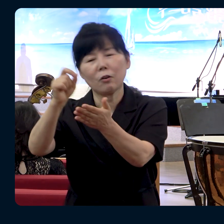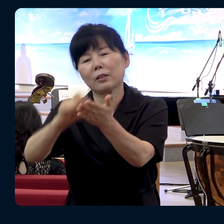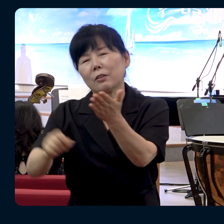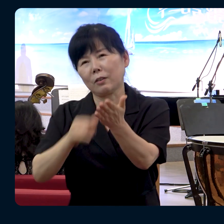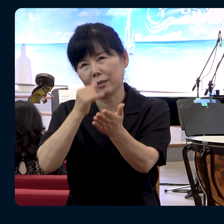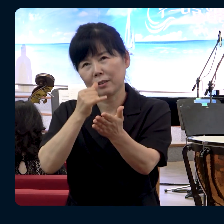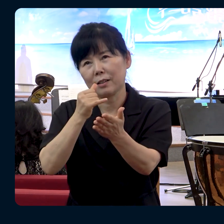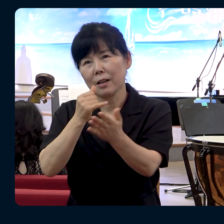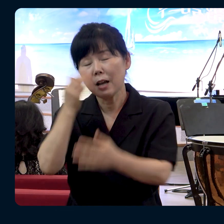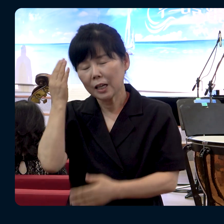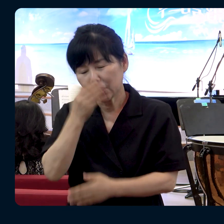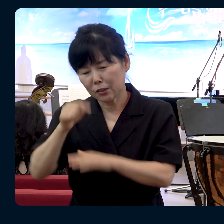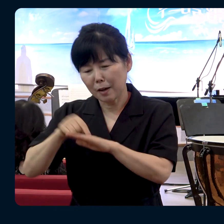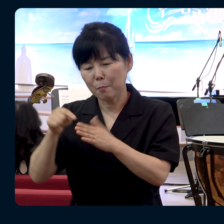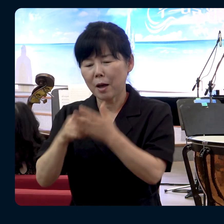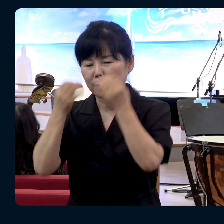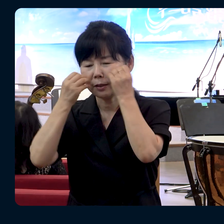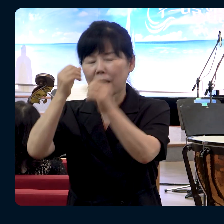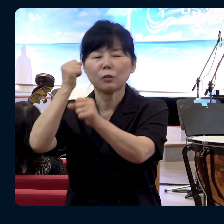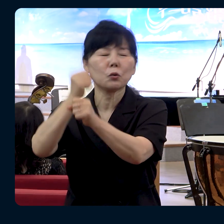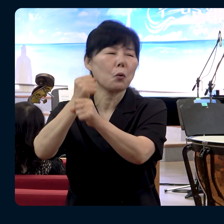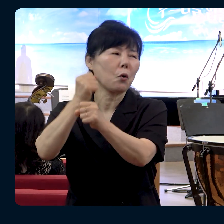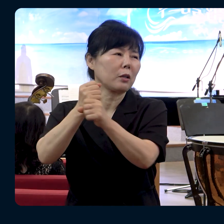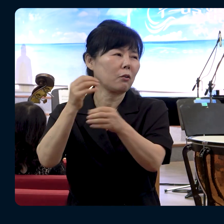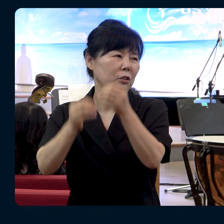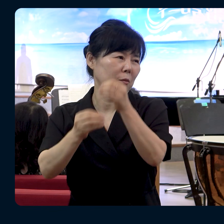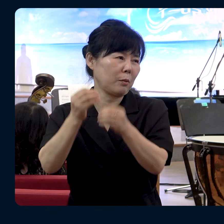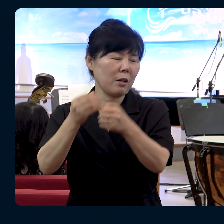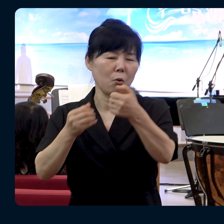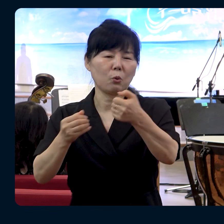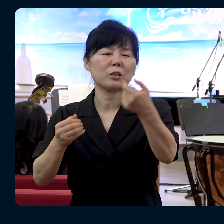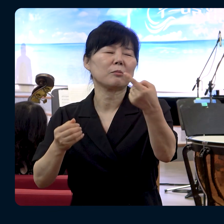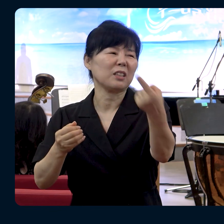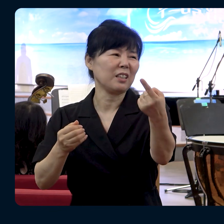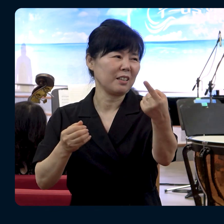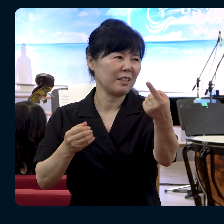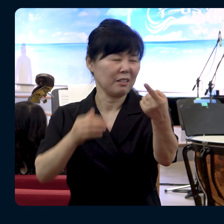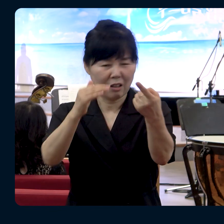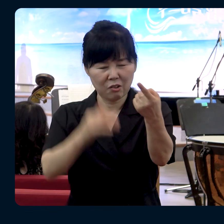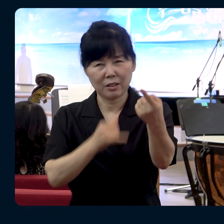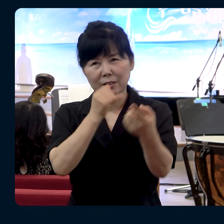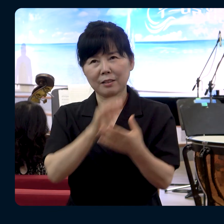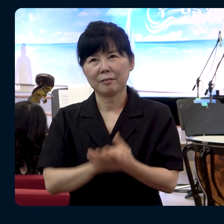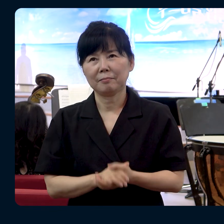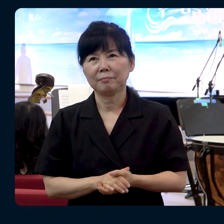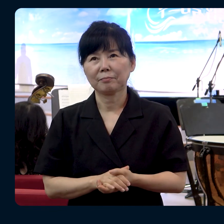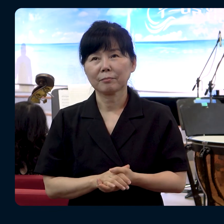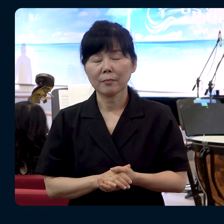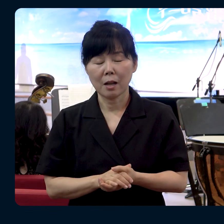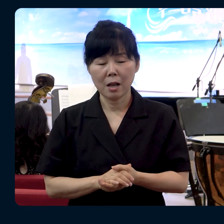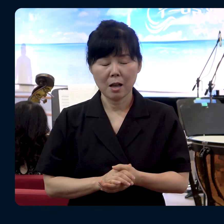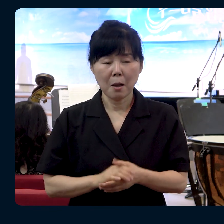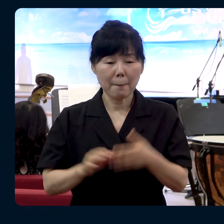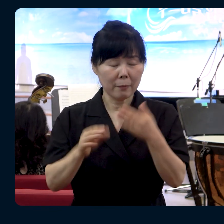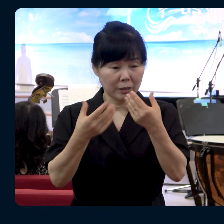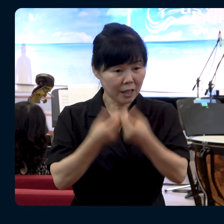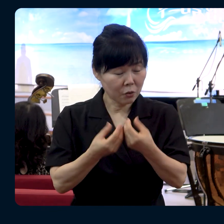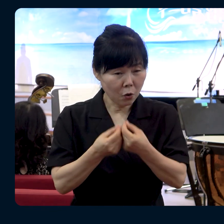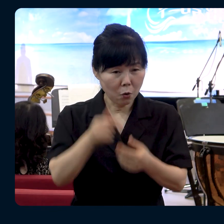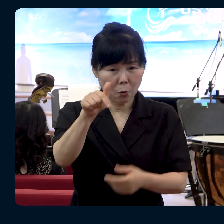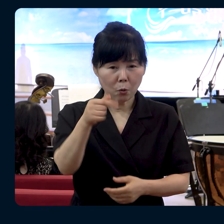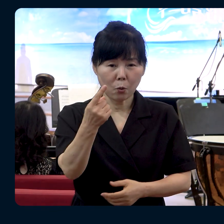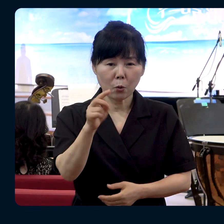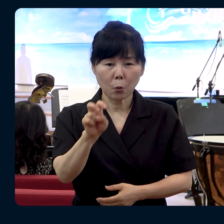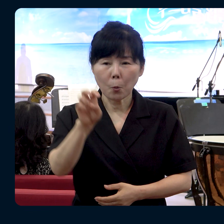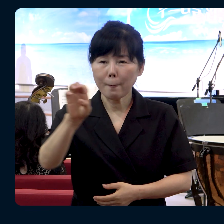마음을 창조해 달라고 얘기를 합니다. 곰팡이가 펴서 더러운 벽이 있다면 그 벽을 하얀